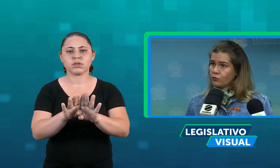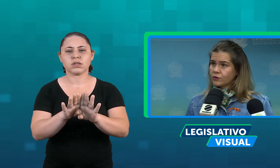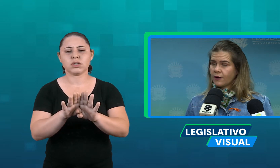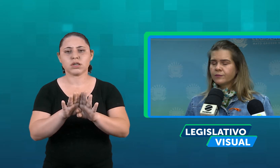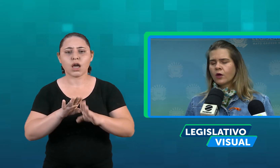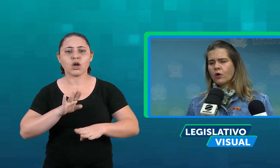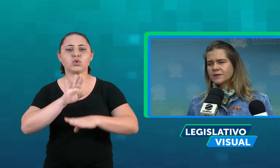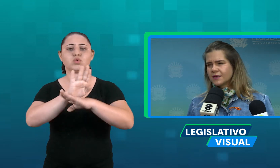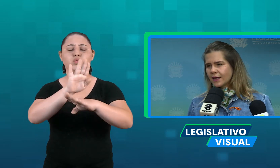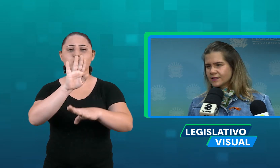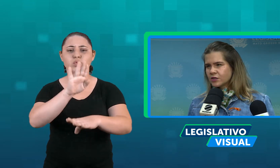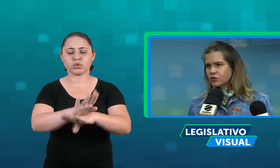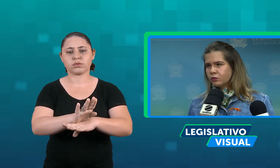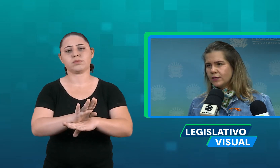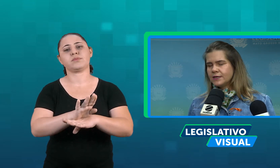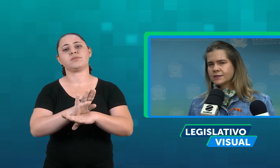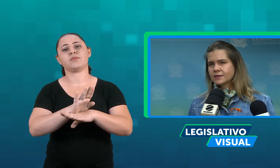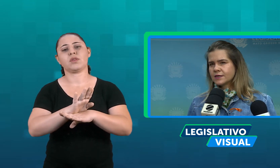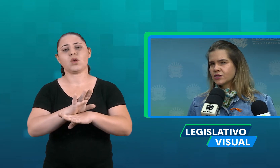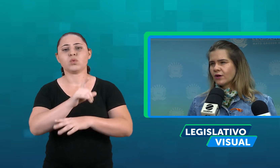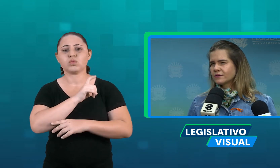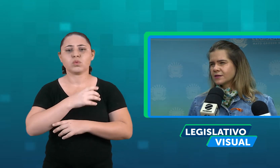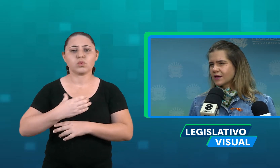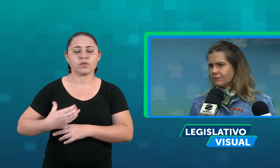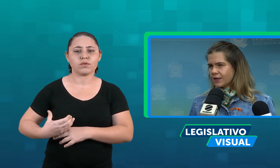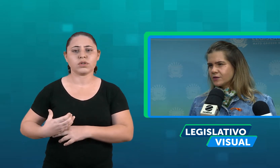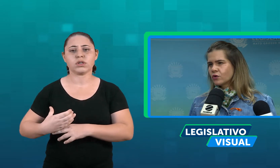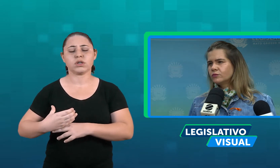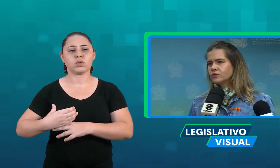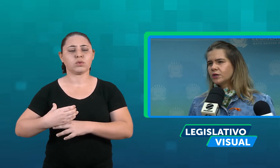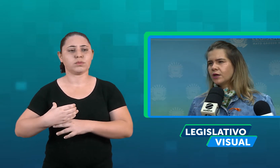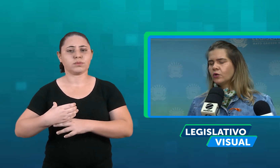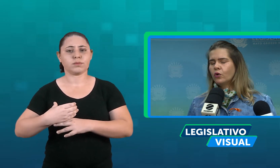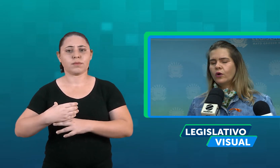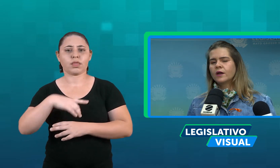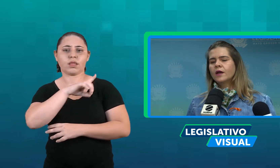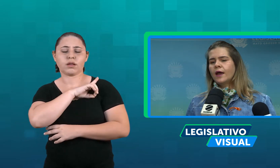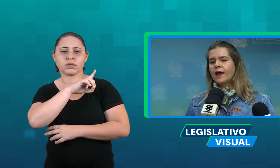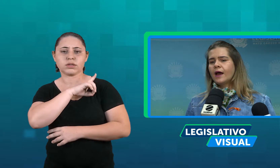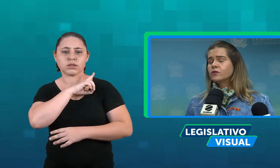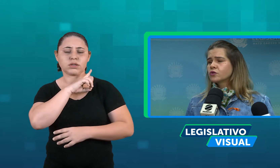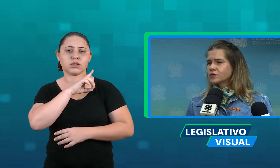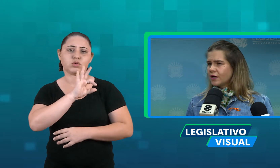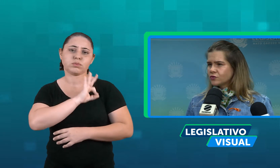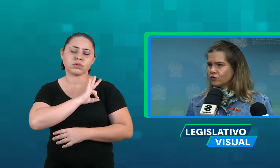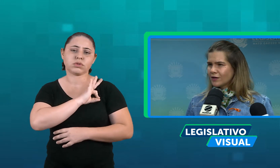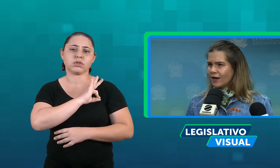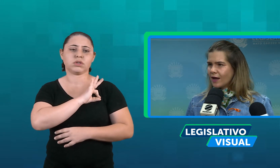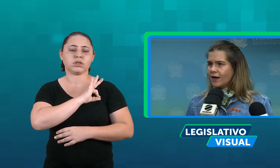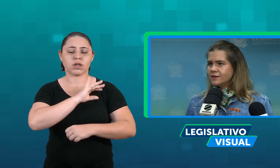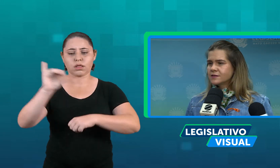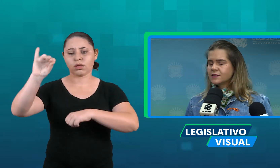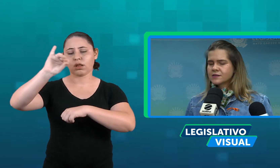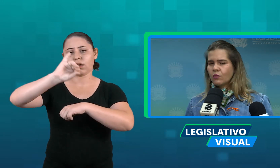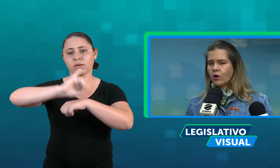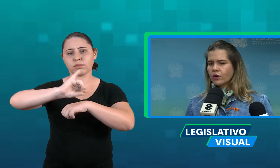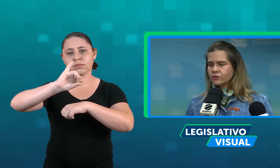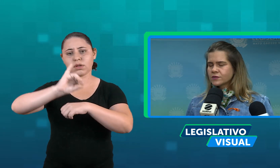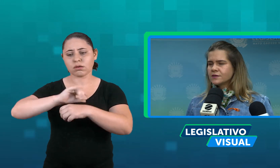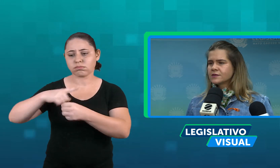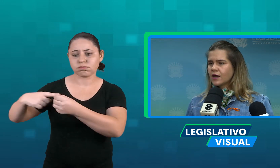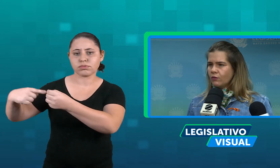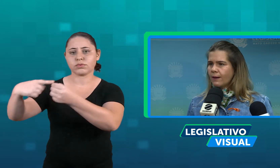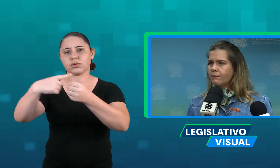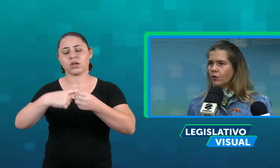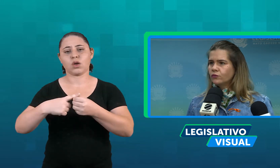de ponta, como as delegacias de polícia, sejam elas nas capitais como no interior, aos conselhos tutelares, que são